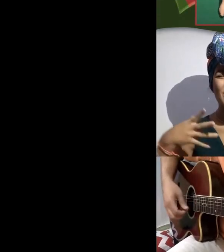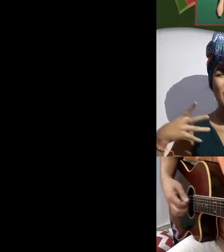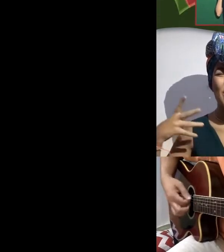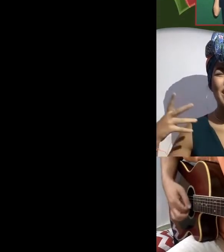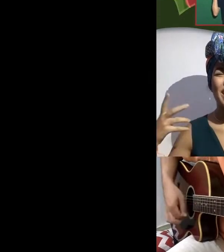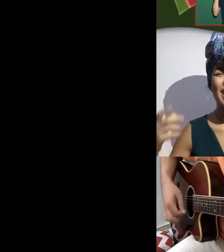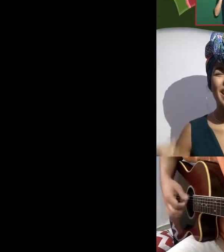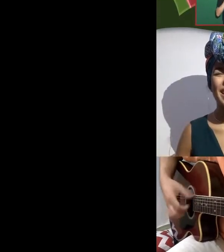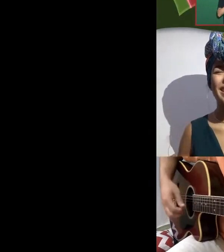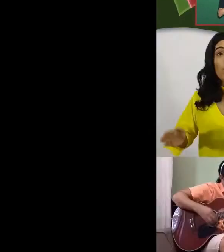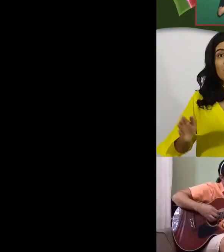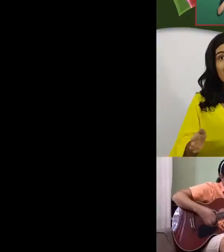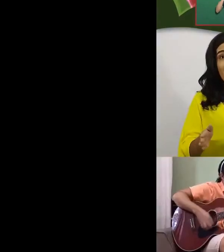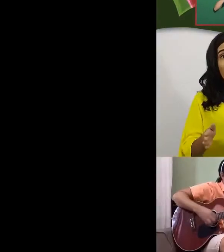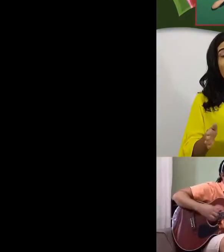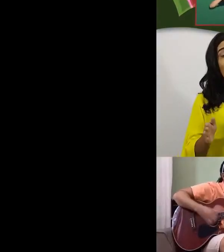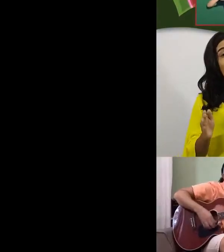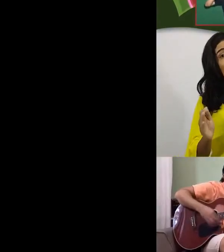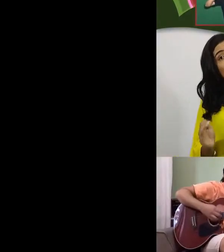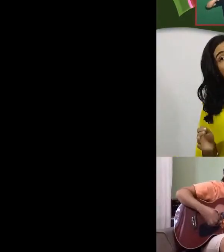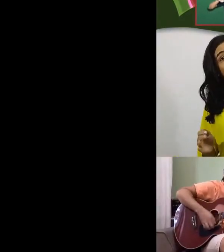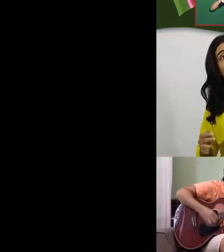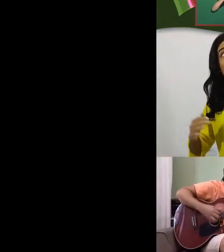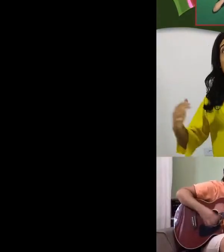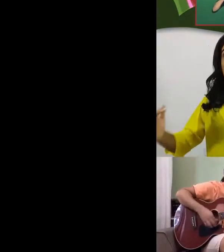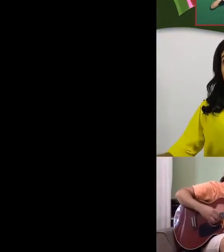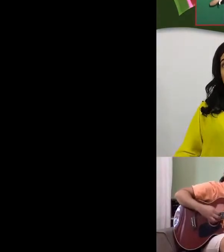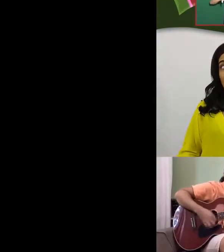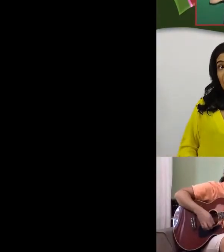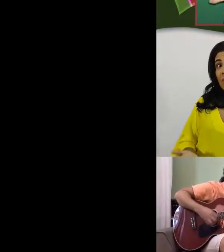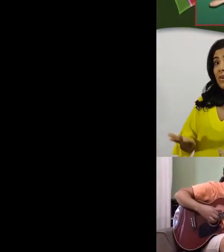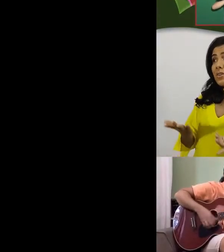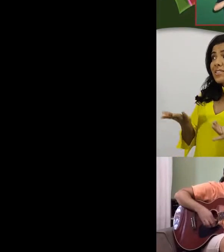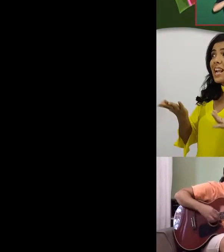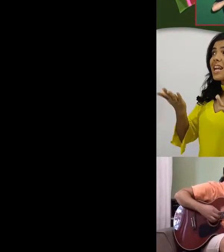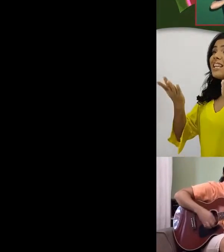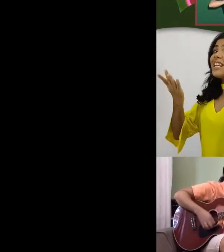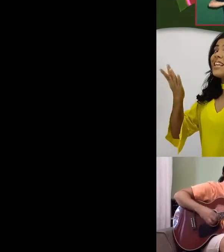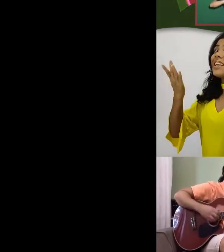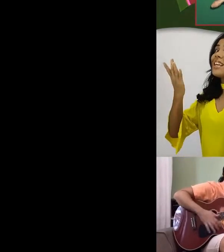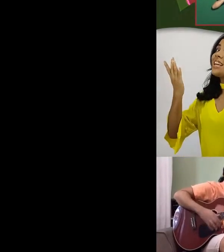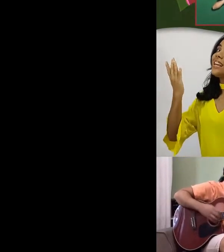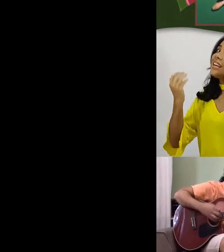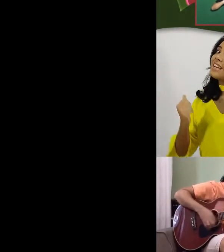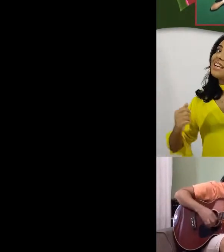e depois sorrir, poder ir e vir. Então,